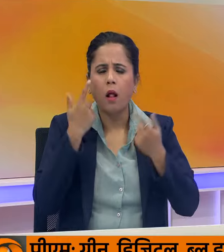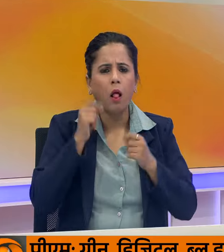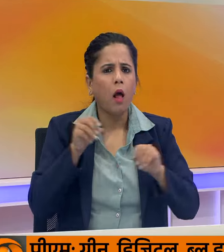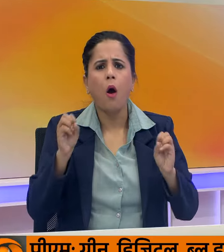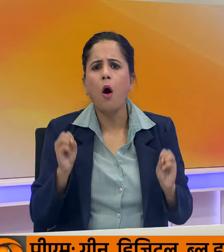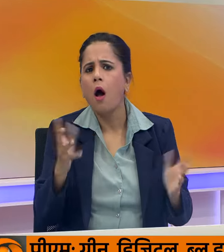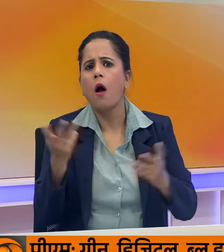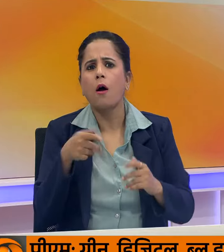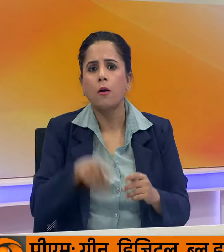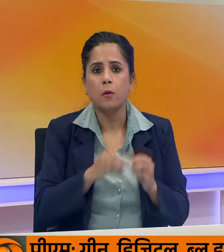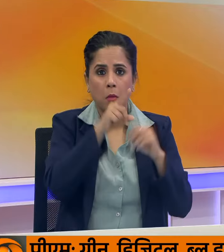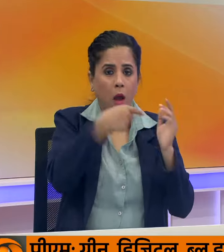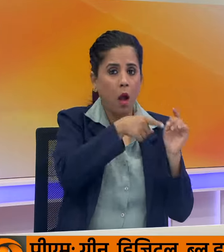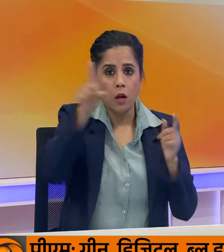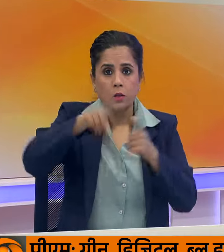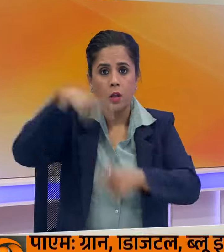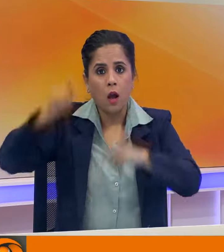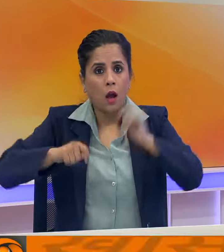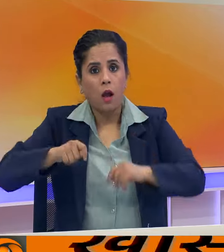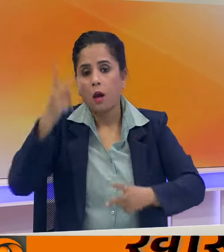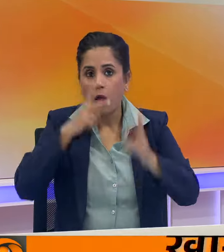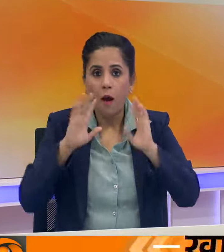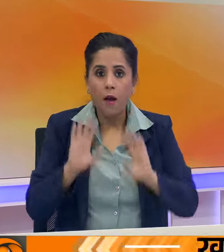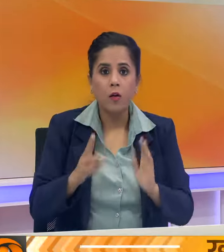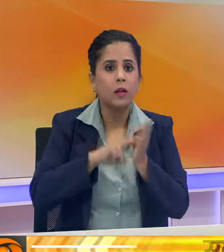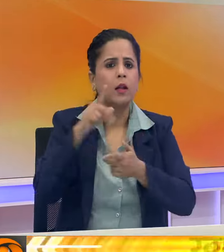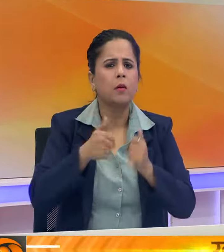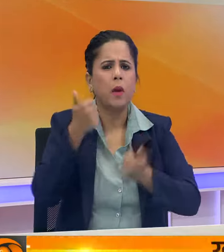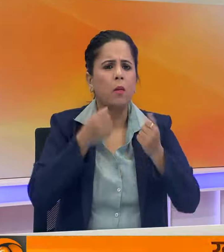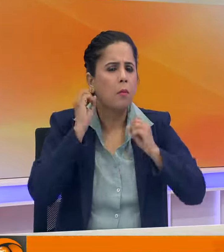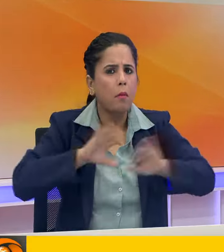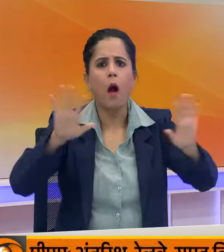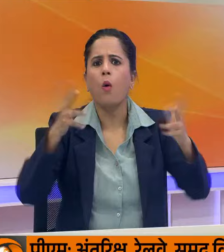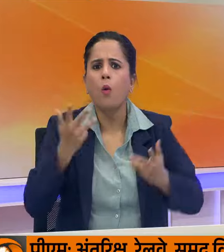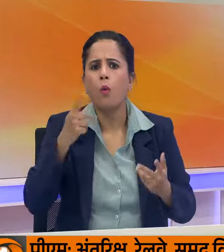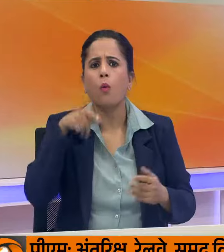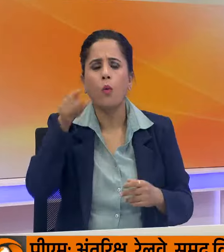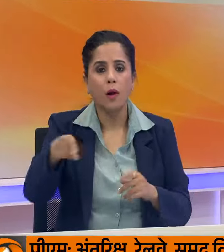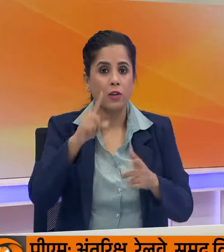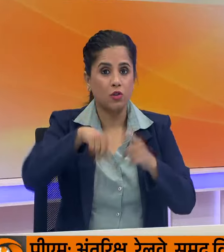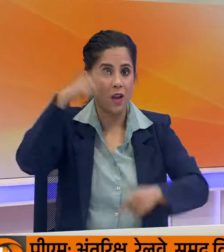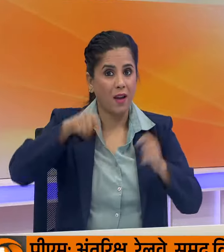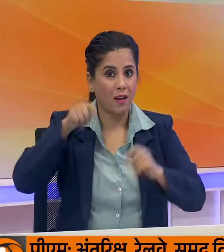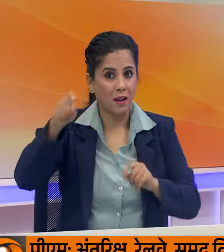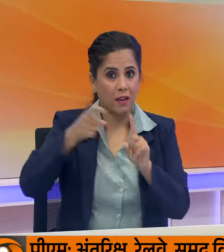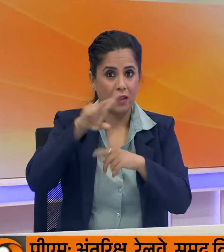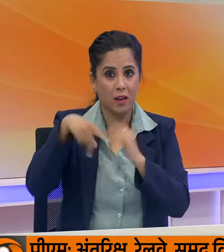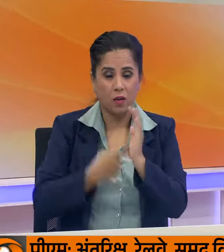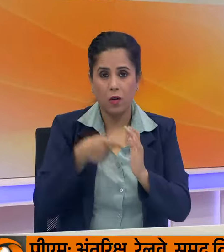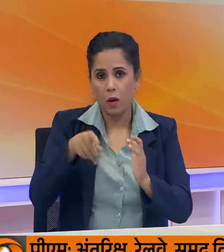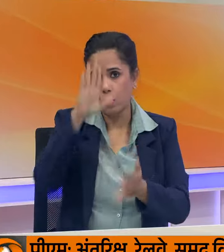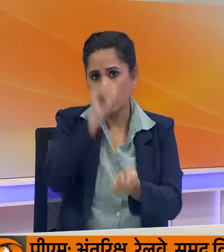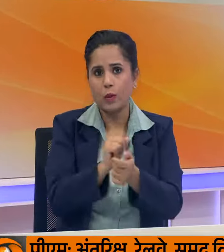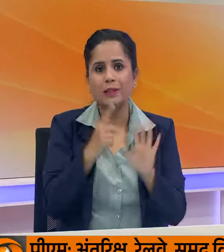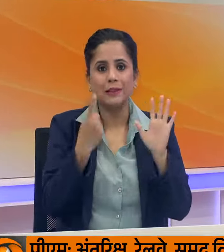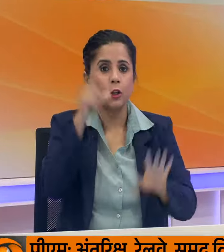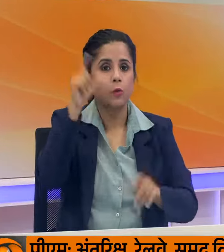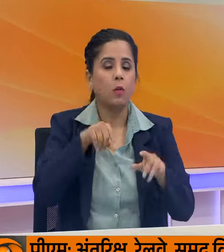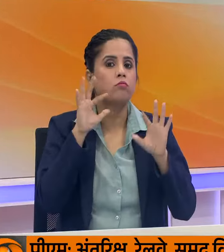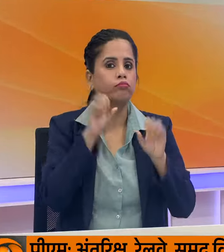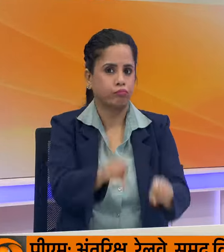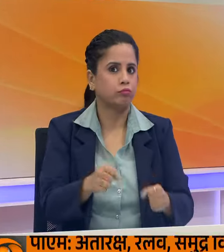बिहार से झारखंड तक जा पहुंचा है नीट पेपर लीक मामले में झारखंड के देवघर से पुलिस ने छह लोगों को